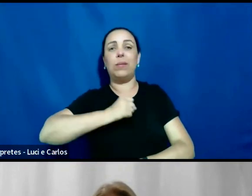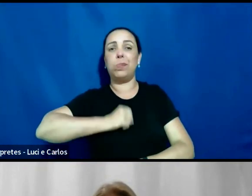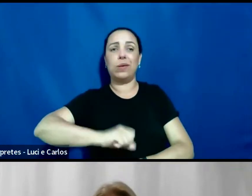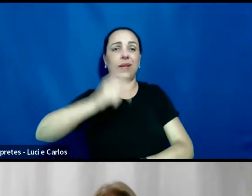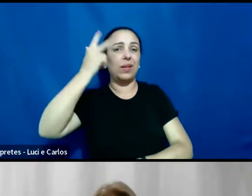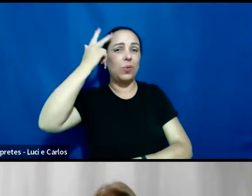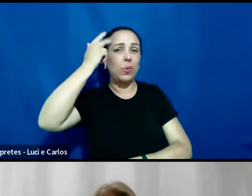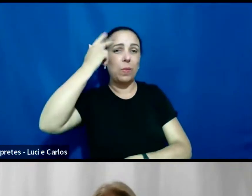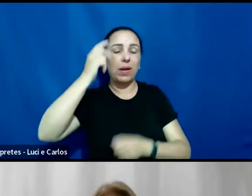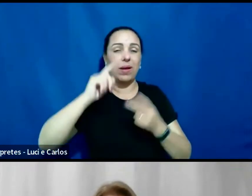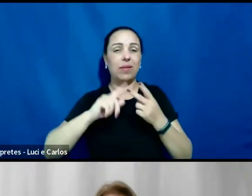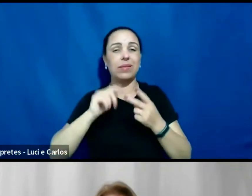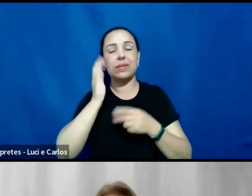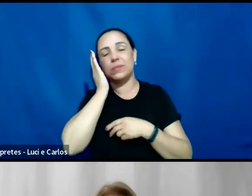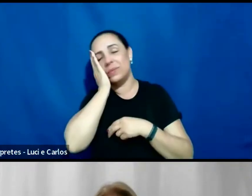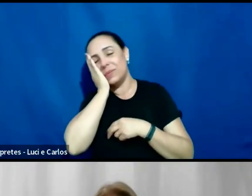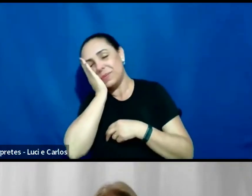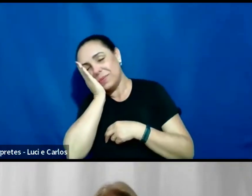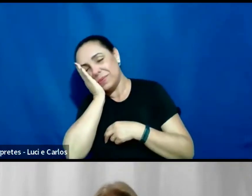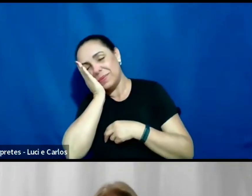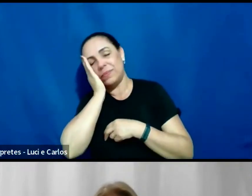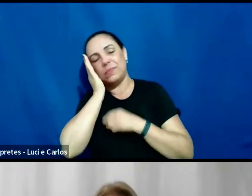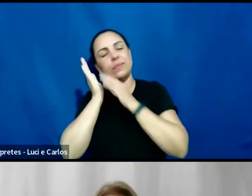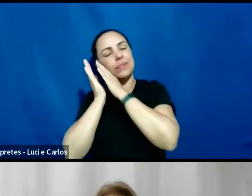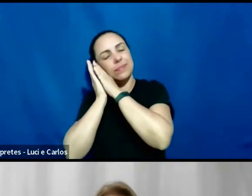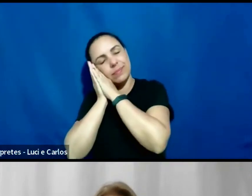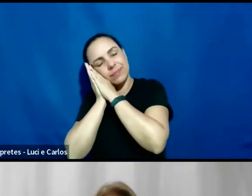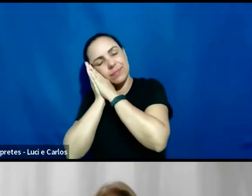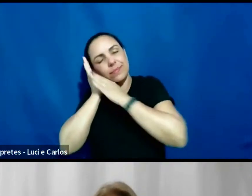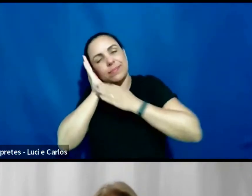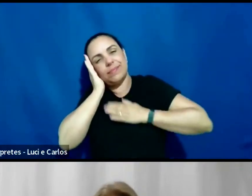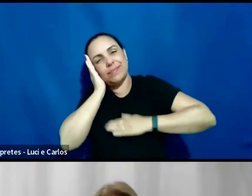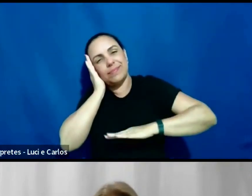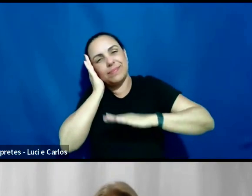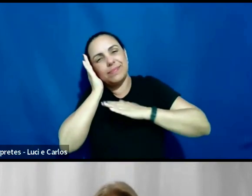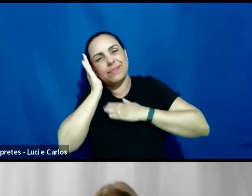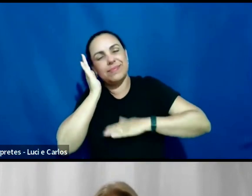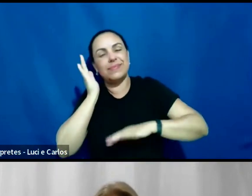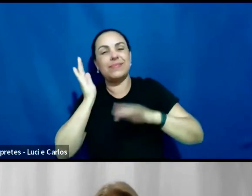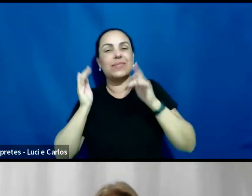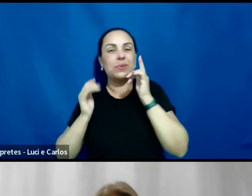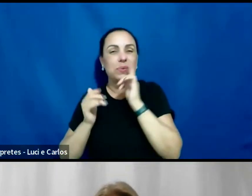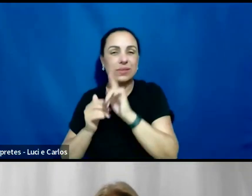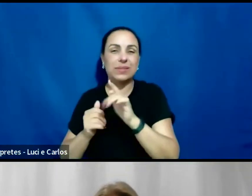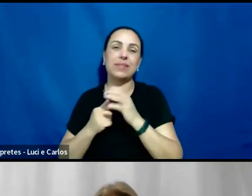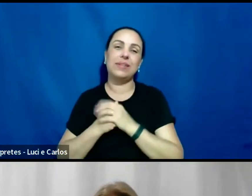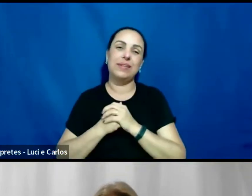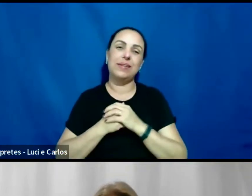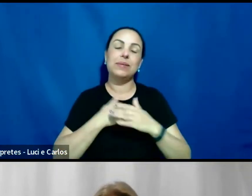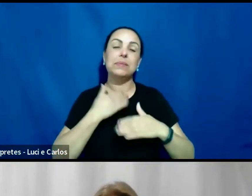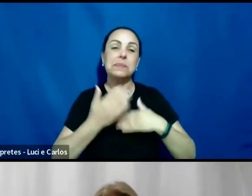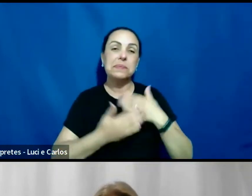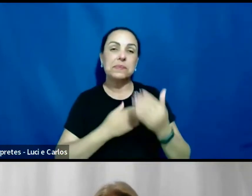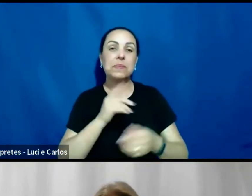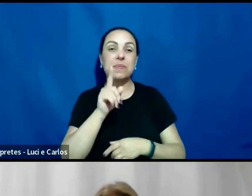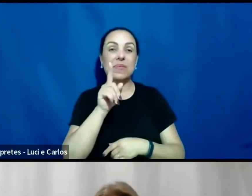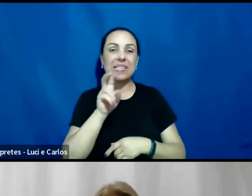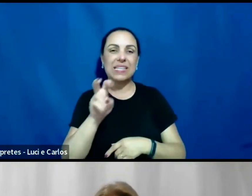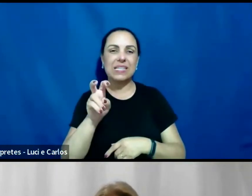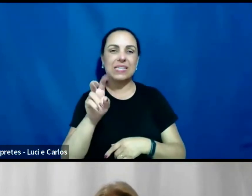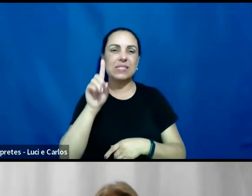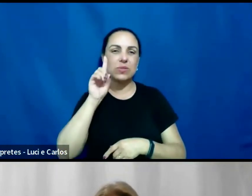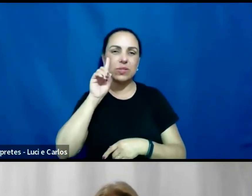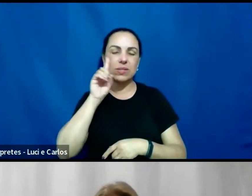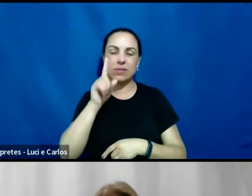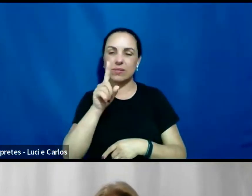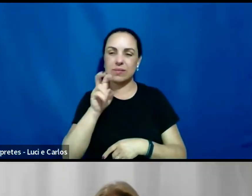meu sono, eu conseguia descansar melhor. Com 15 dias aconteceu assim algo que eu fiquei